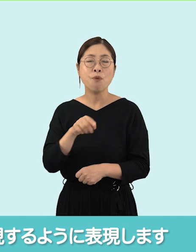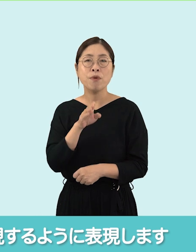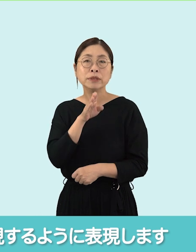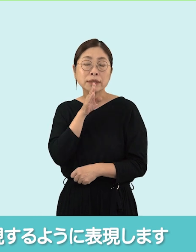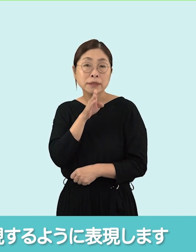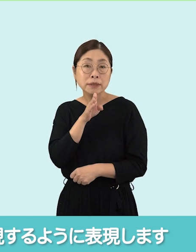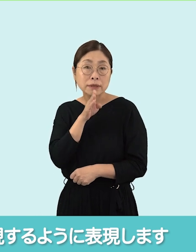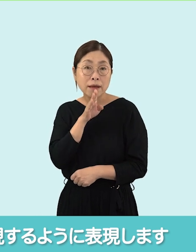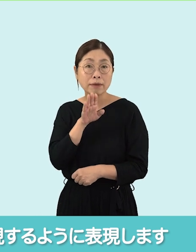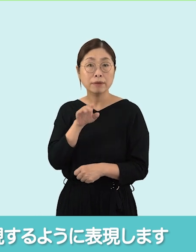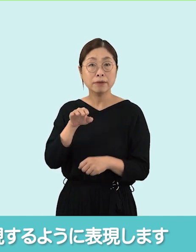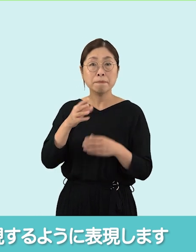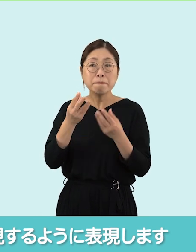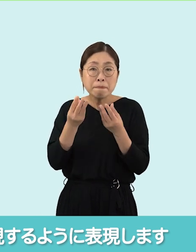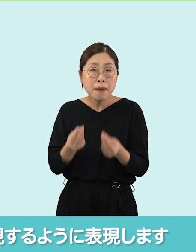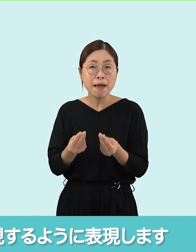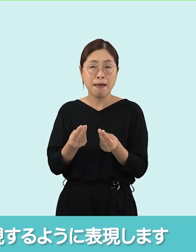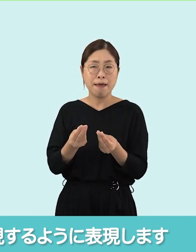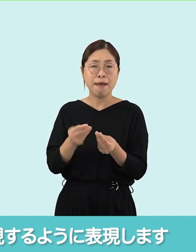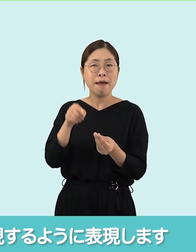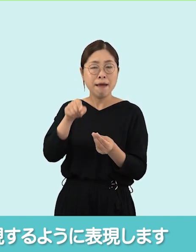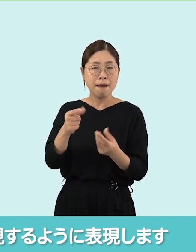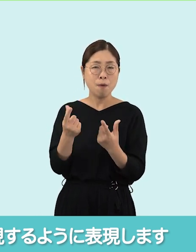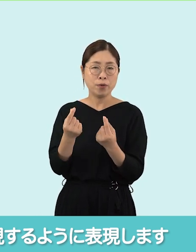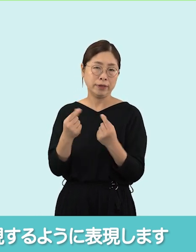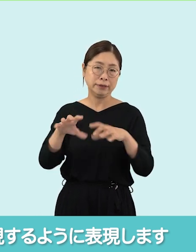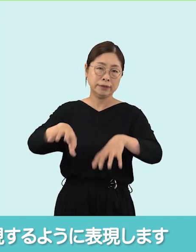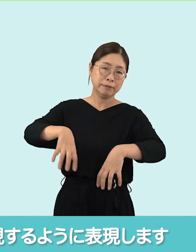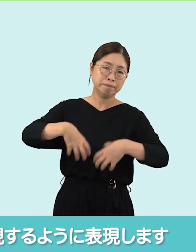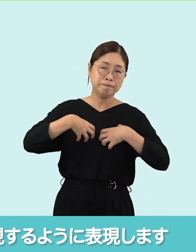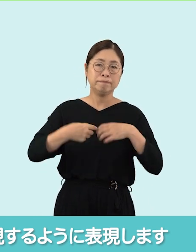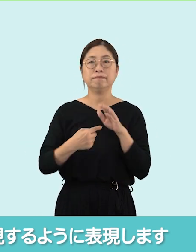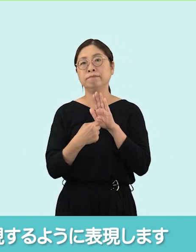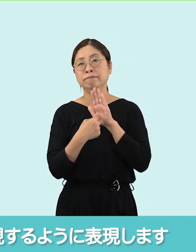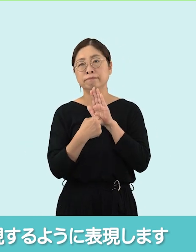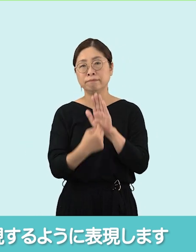実際にあった場面をそのまま再現するように表現します。